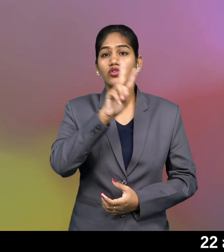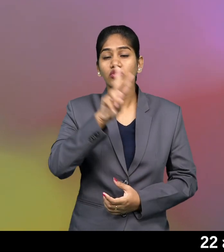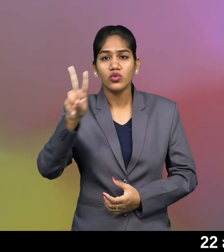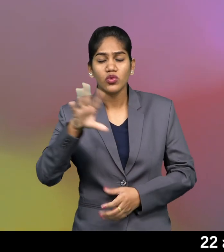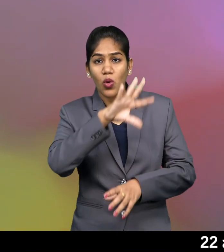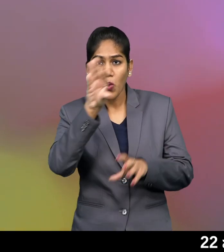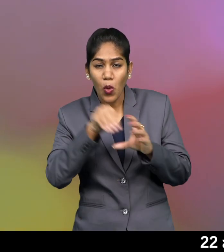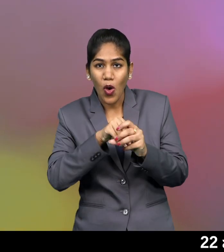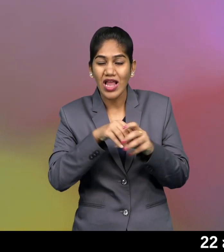కోల్పోయారు.